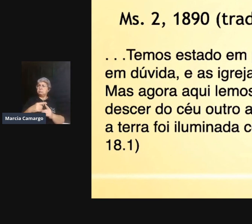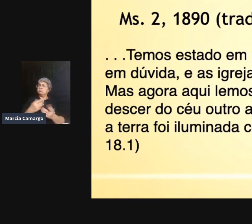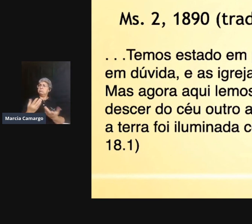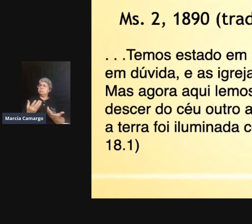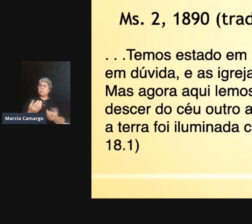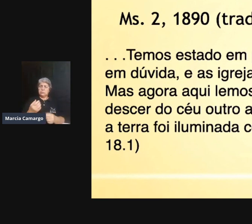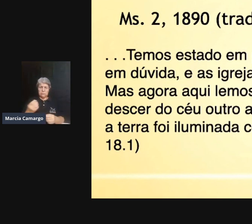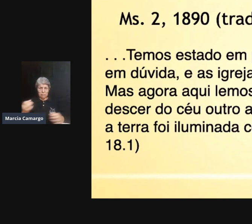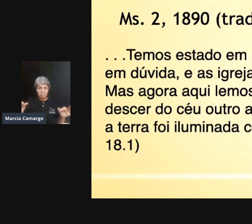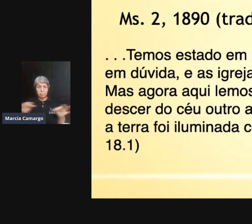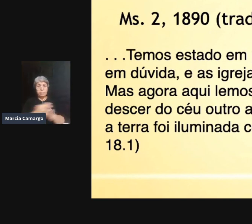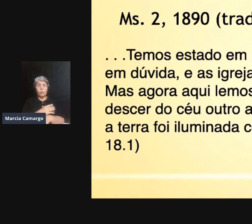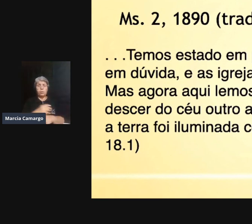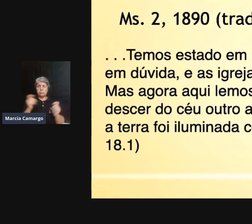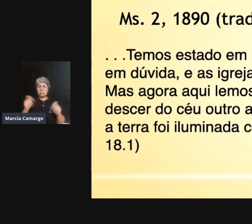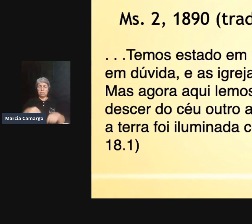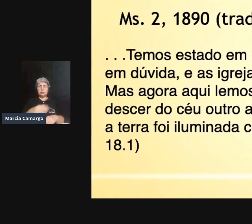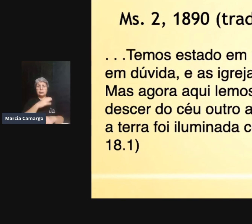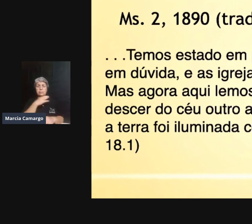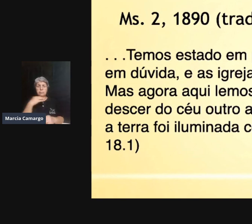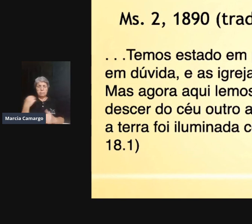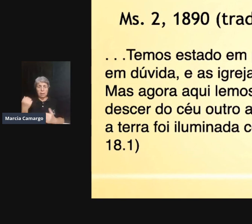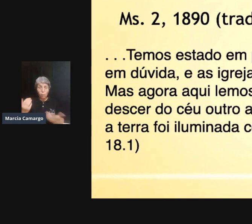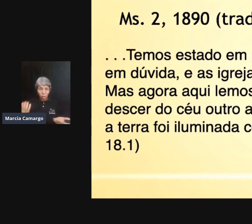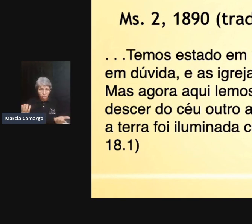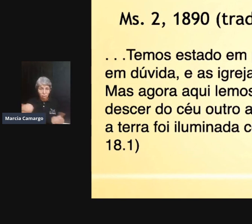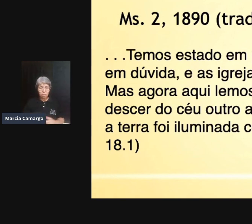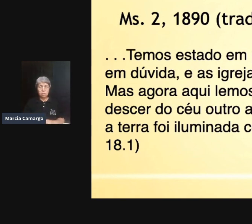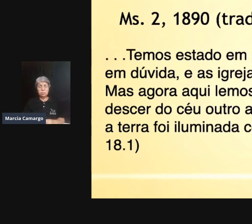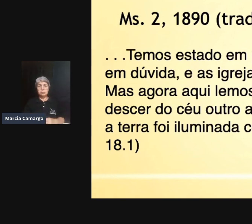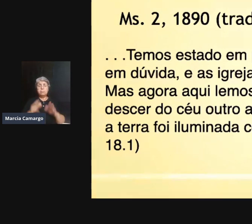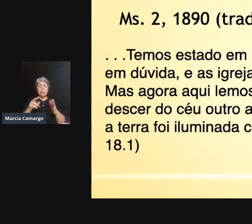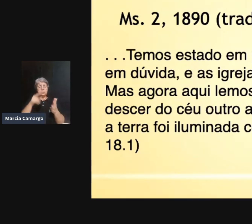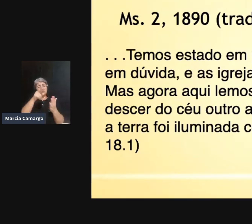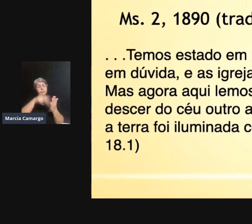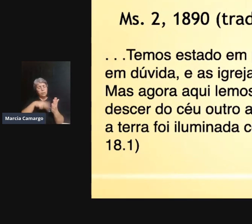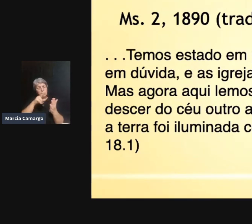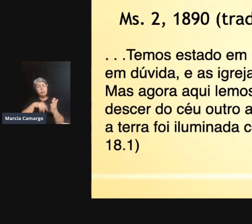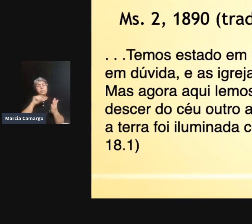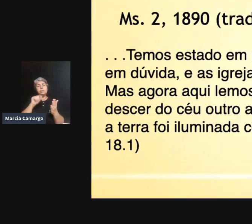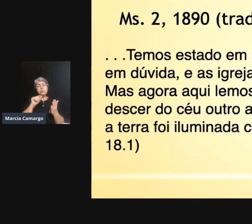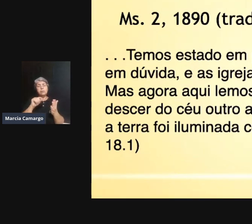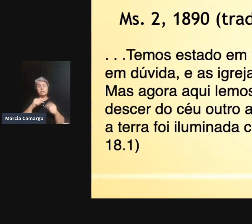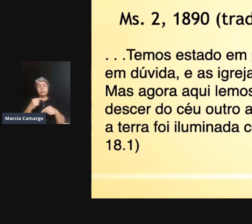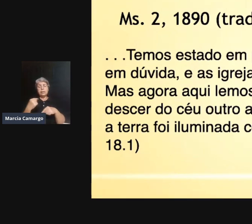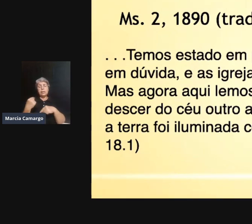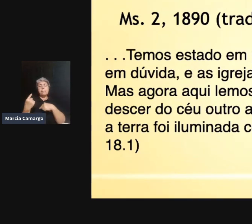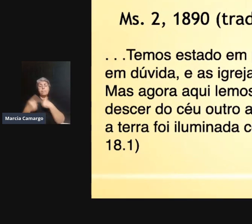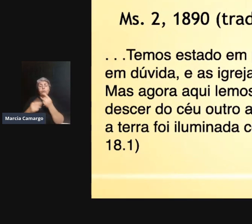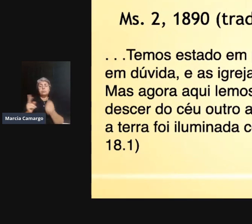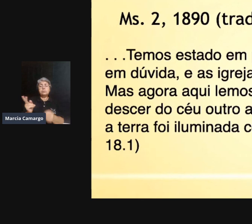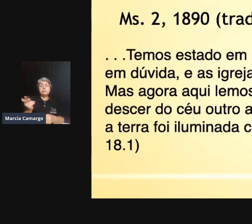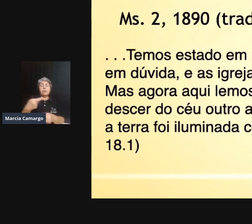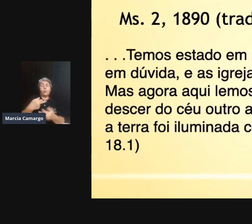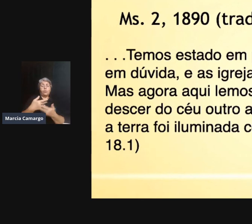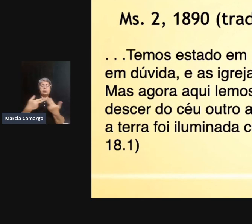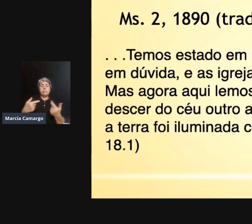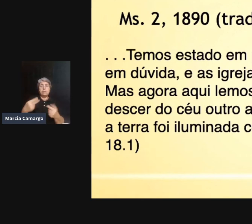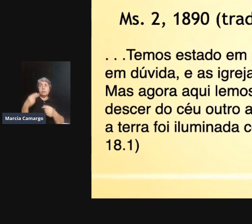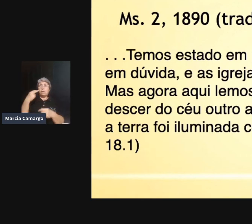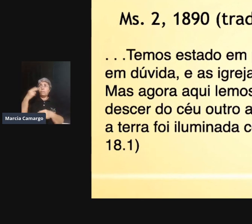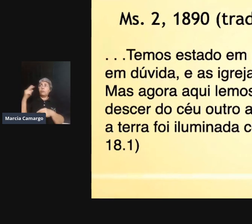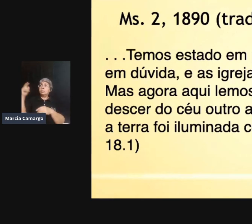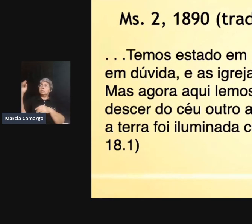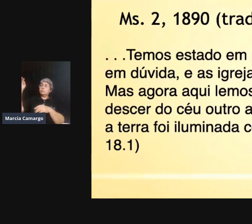Mas agora, aqui lemos: e depois dessas coisas, vi descer do céu outro anjo, que tinha grande